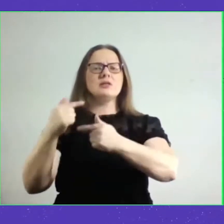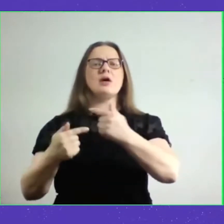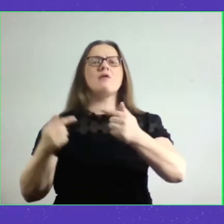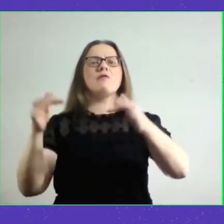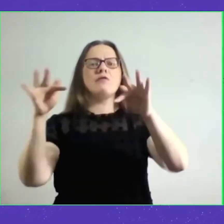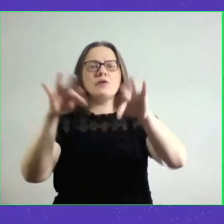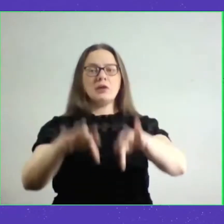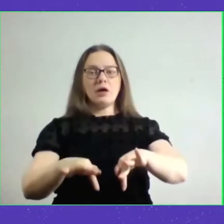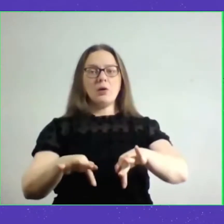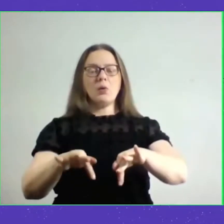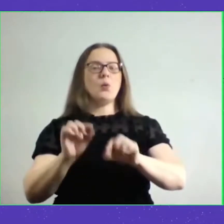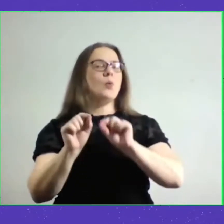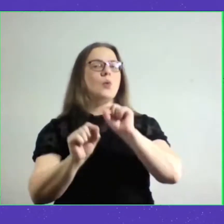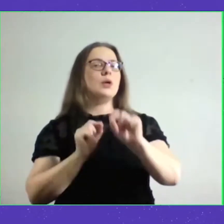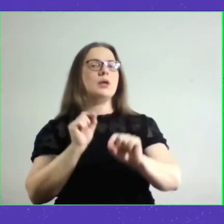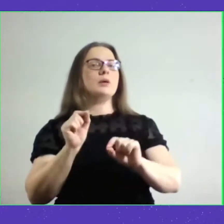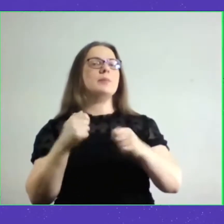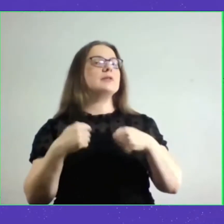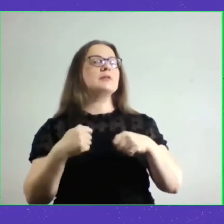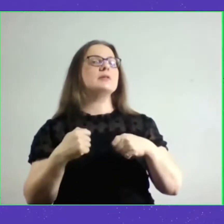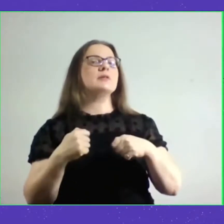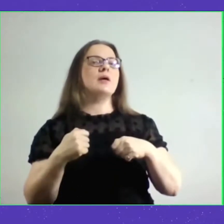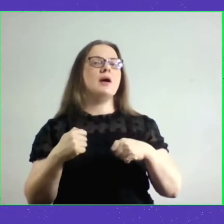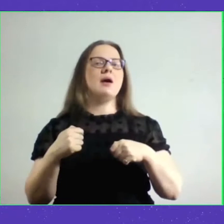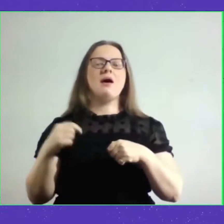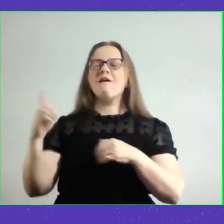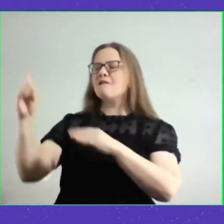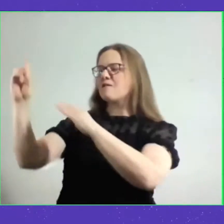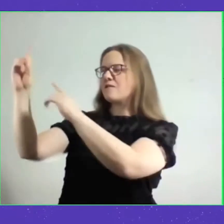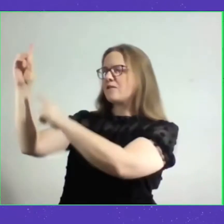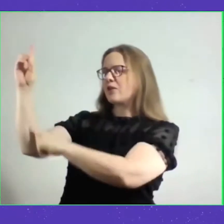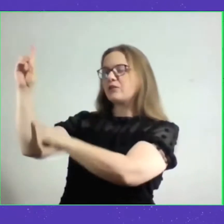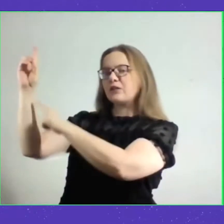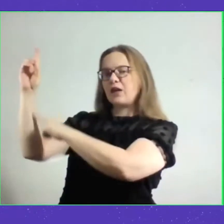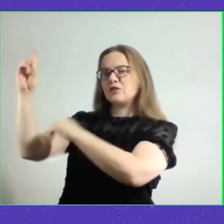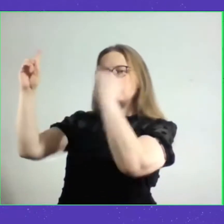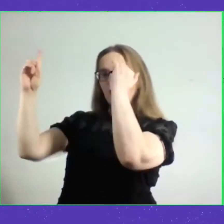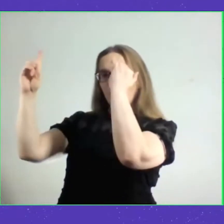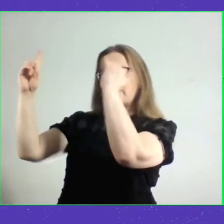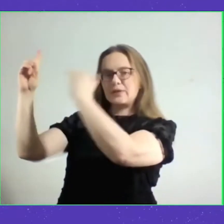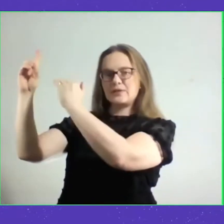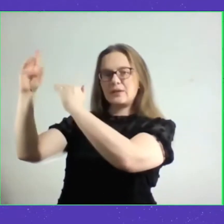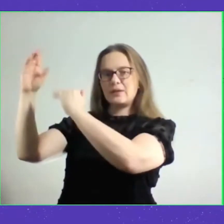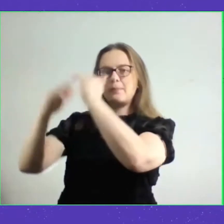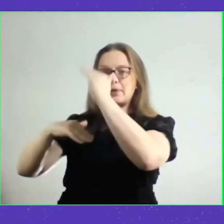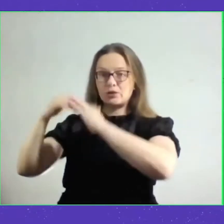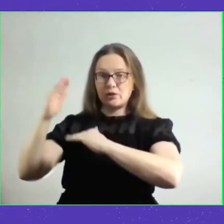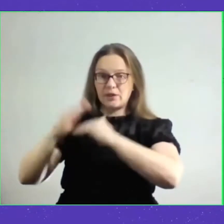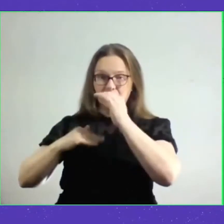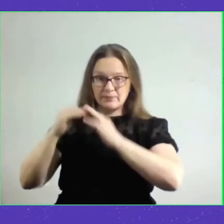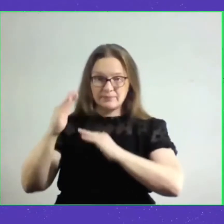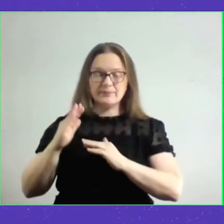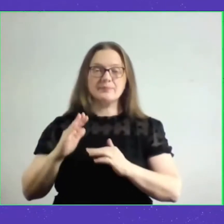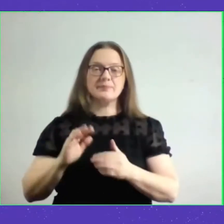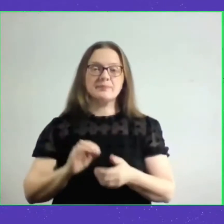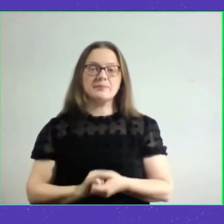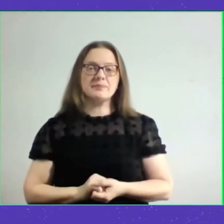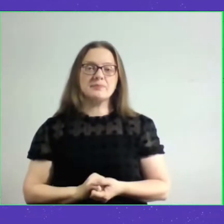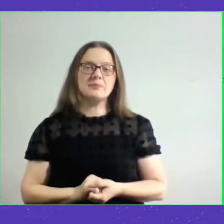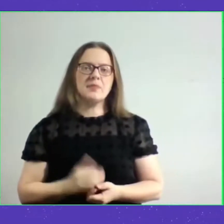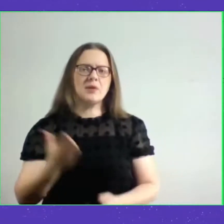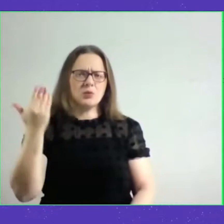Fazer a vontade de Deus. E essa expressão aqui, um irmão uma vez nos ajudou aqui, em uma